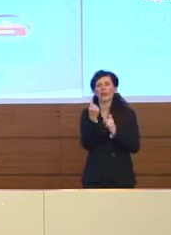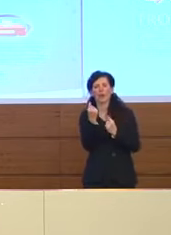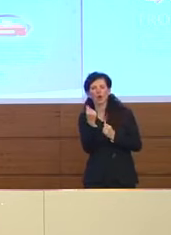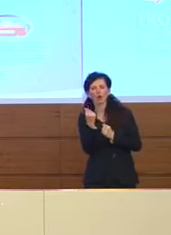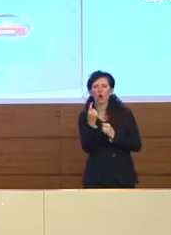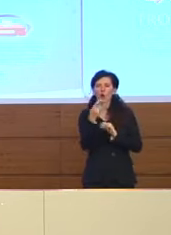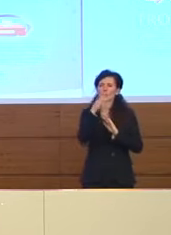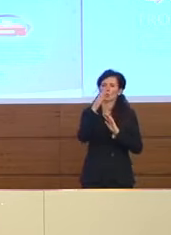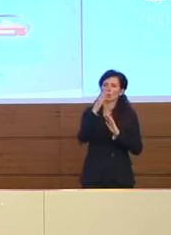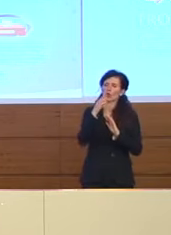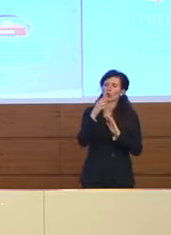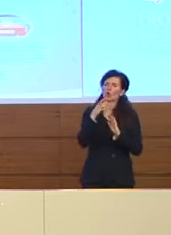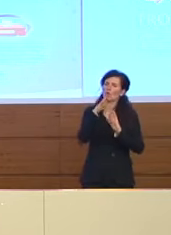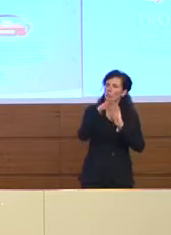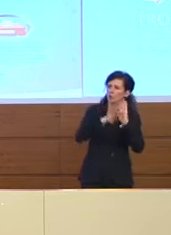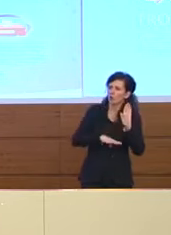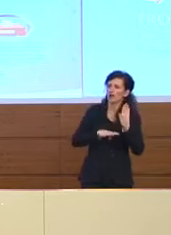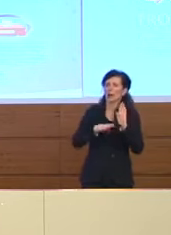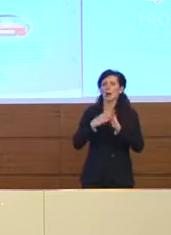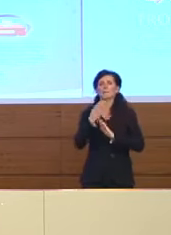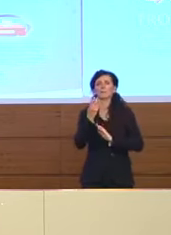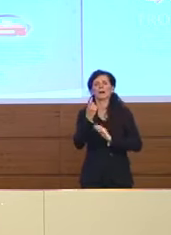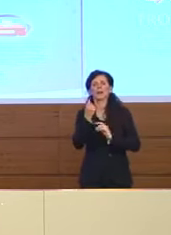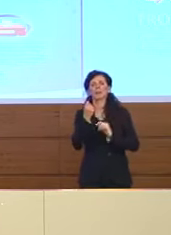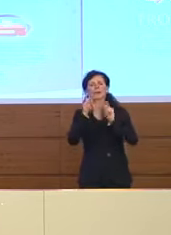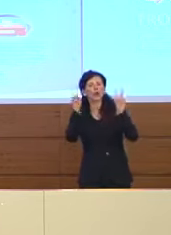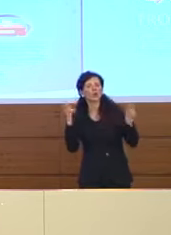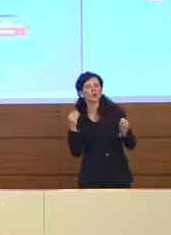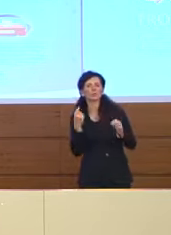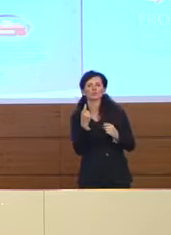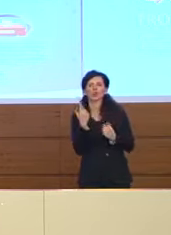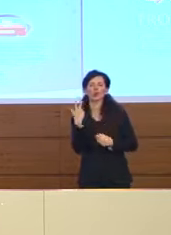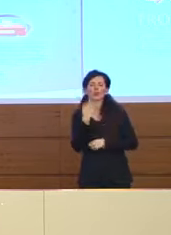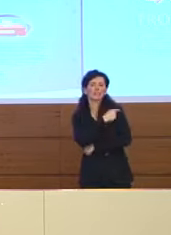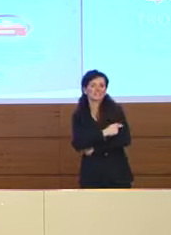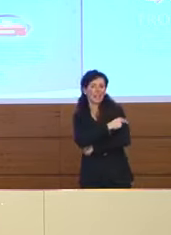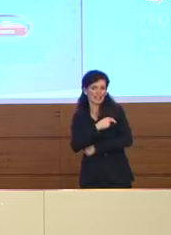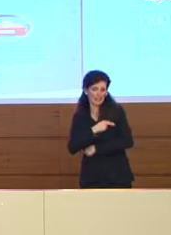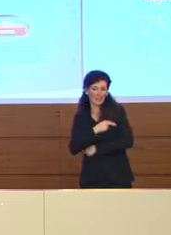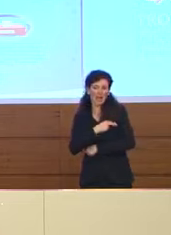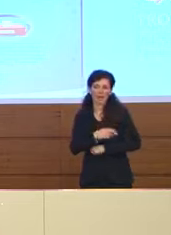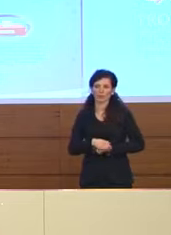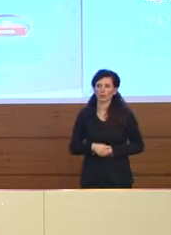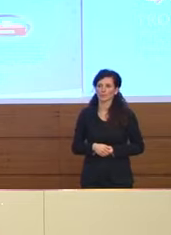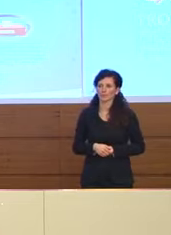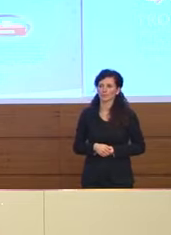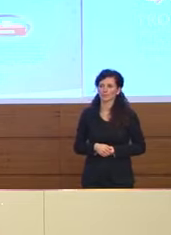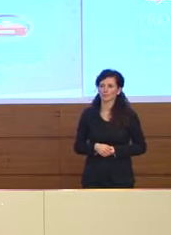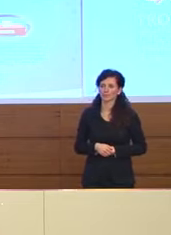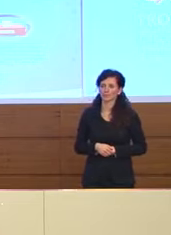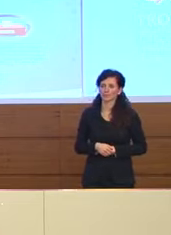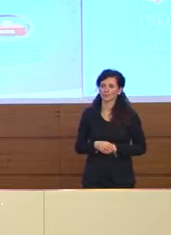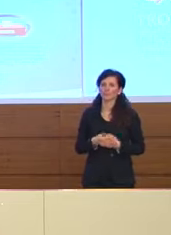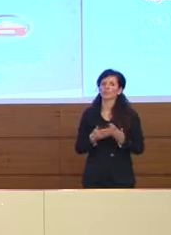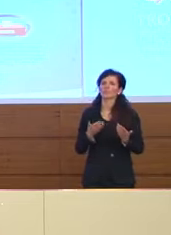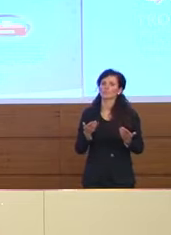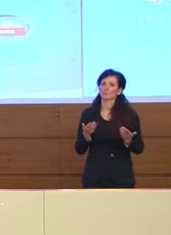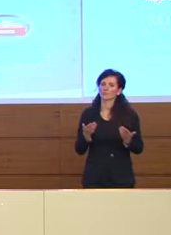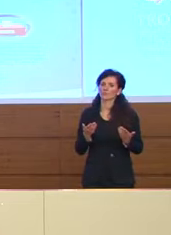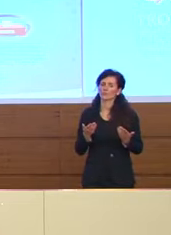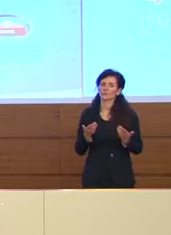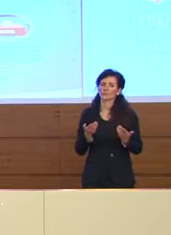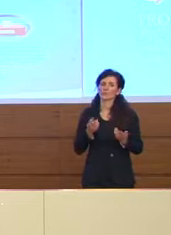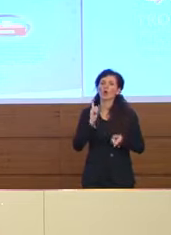tipo sanitario l'attenzione ai fragili viene pagata o comunque alle